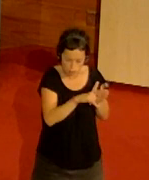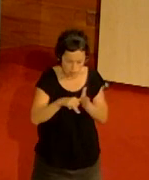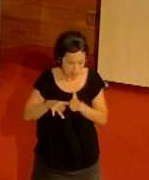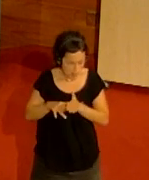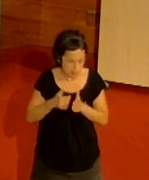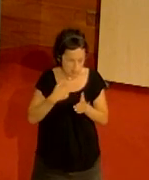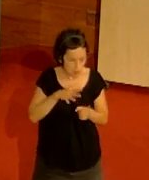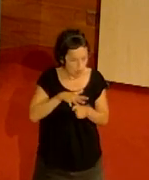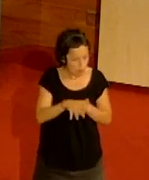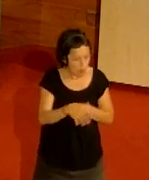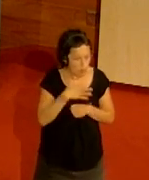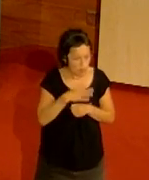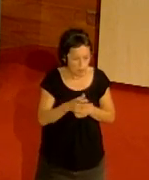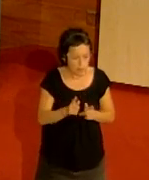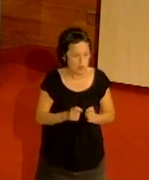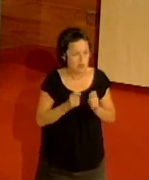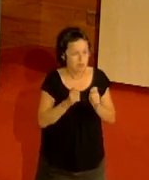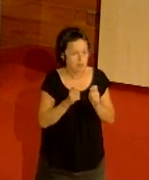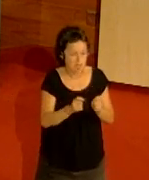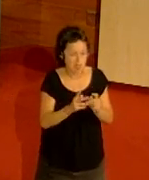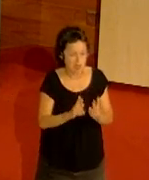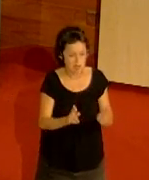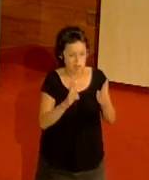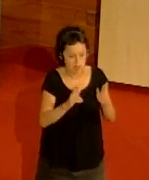esperanzadores. Nada más, gracias. Gracias.